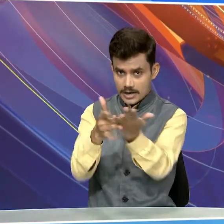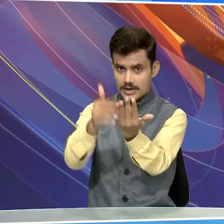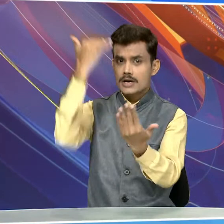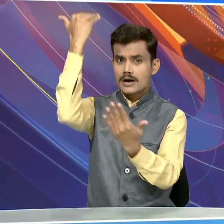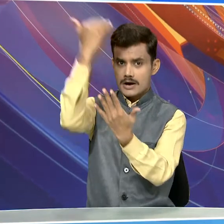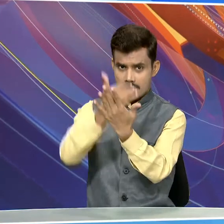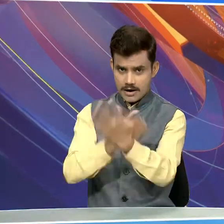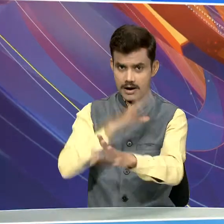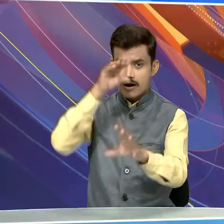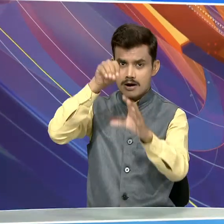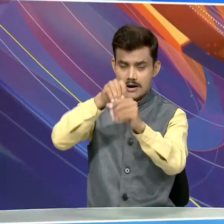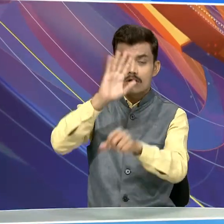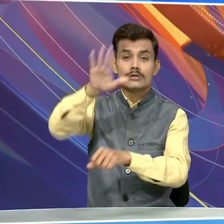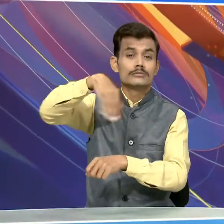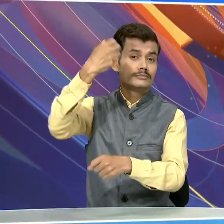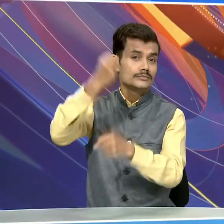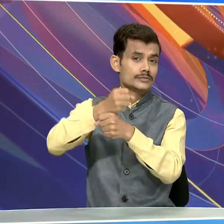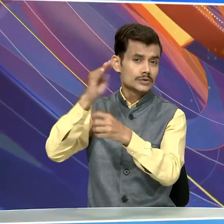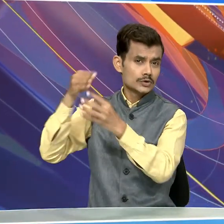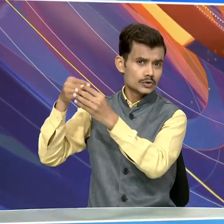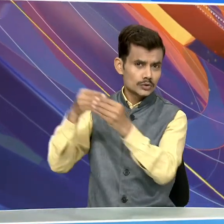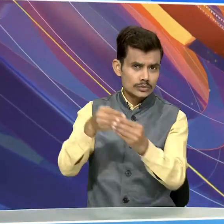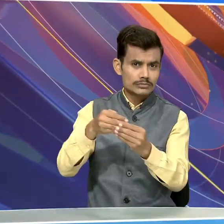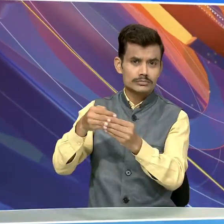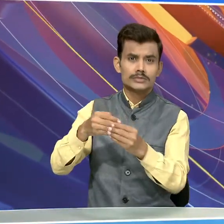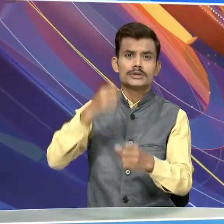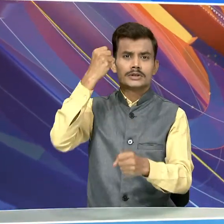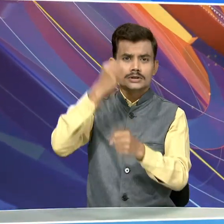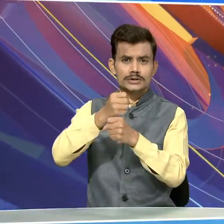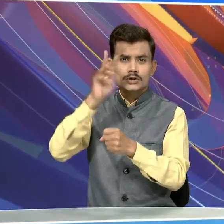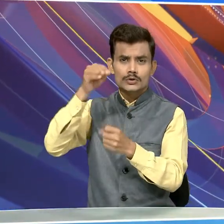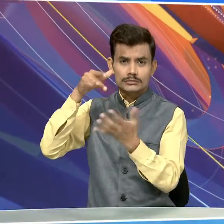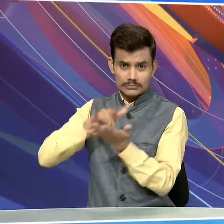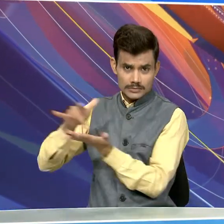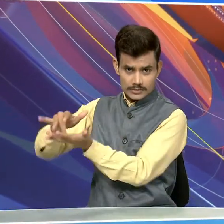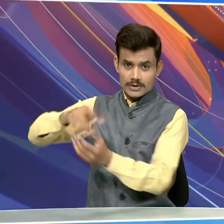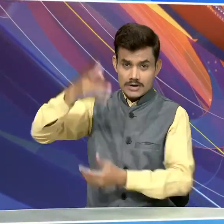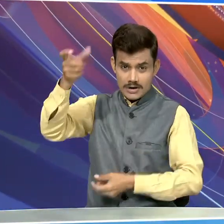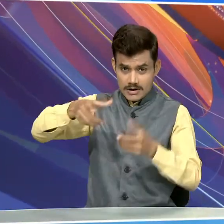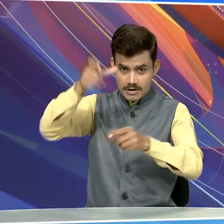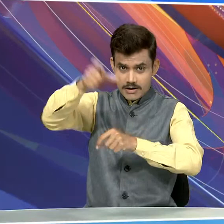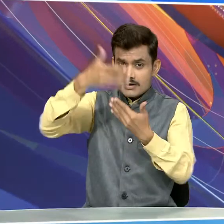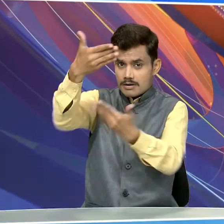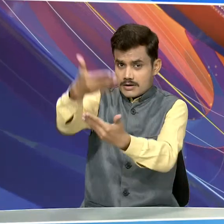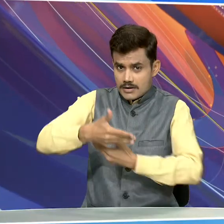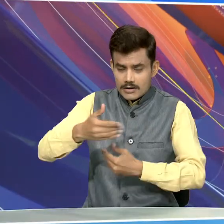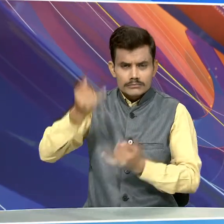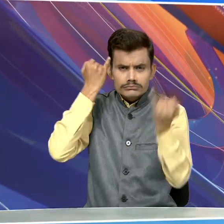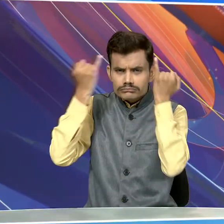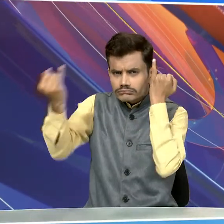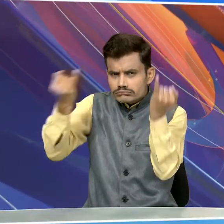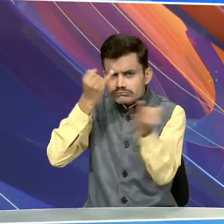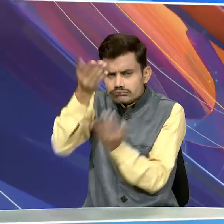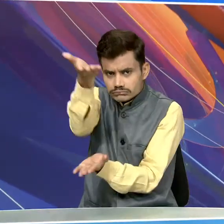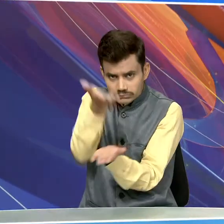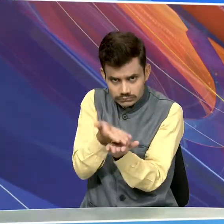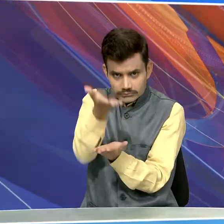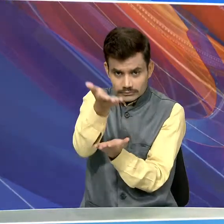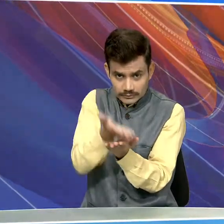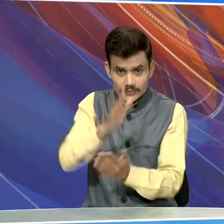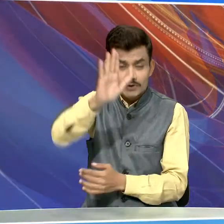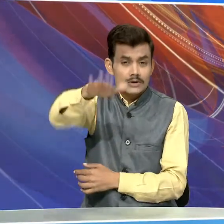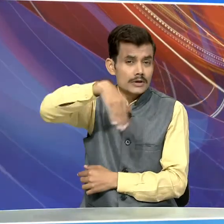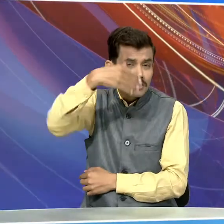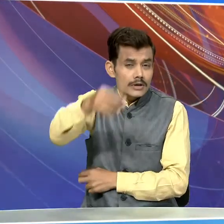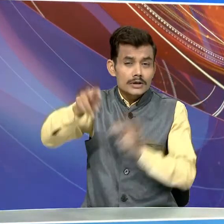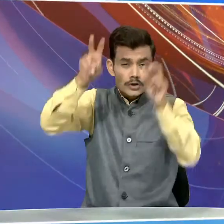G20 अध्यक्षता के प्रस्तावों पर G20 सदस्य देशों, आमंत्रित देशों से विशिष्ट सुझाव, टिप्पणियां मांगी जाएंगी।